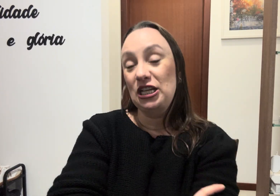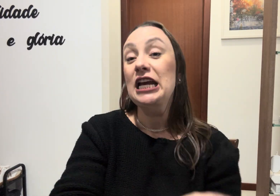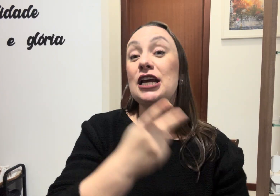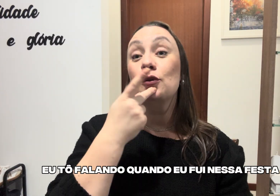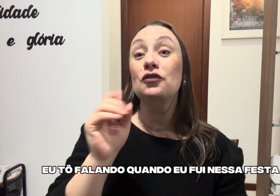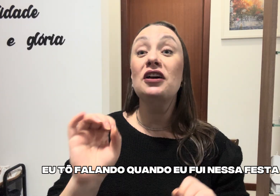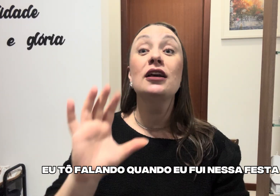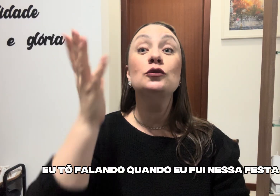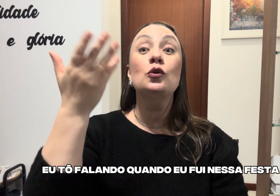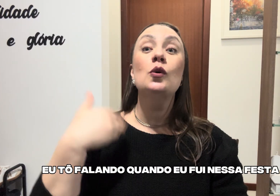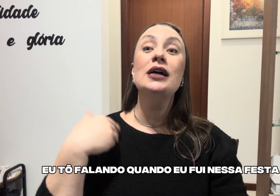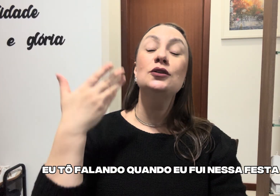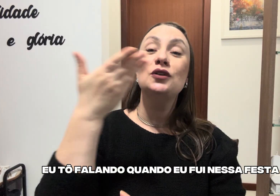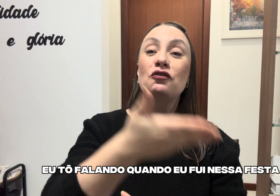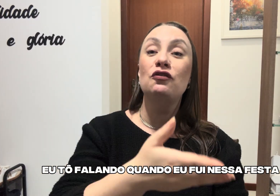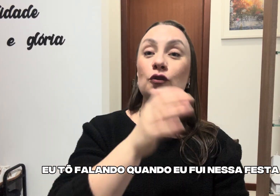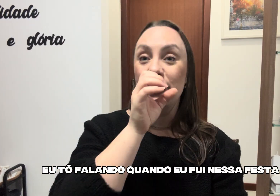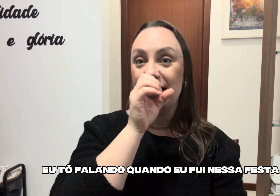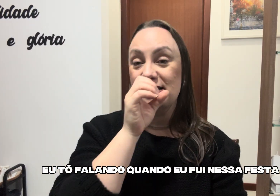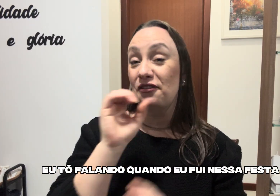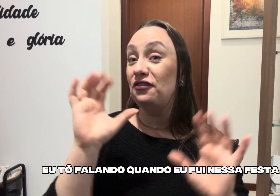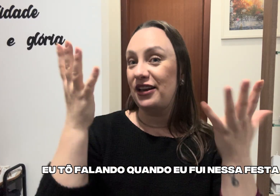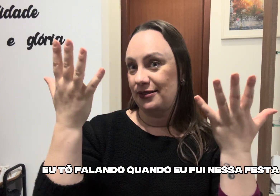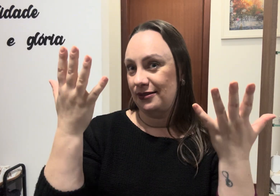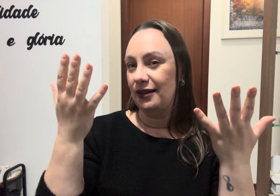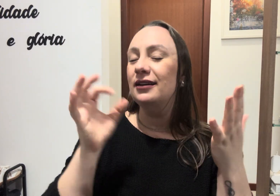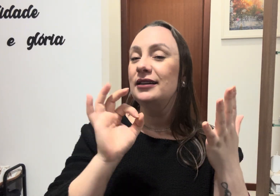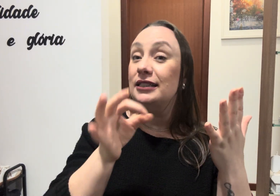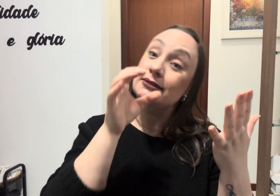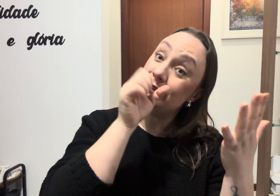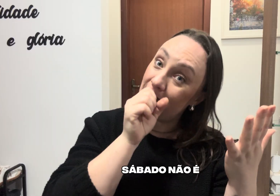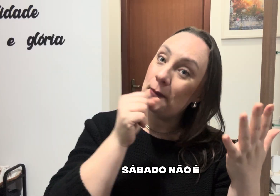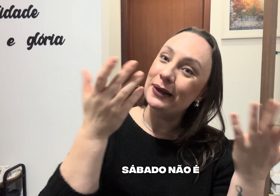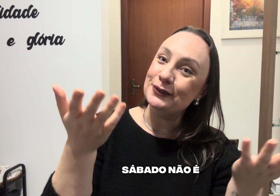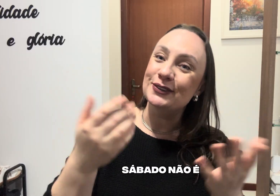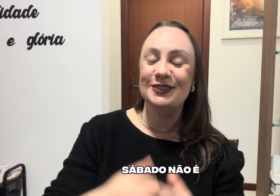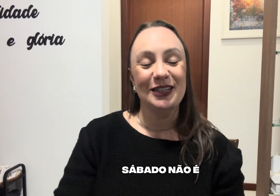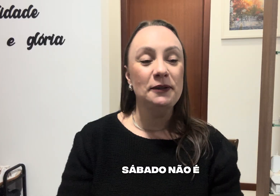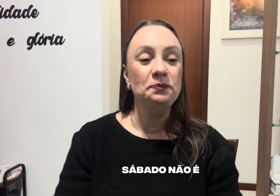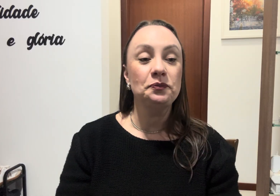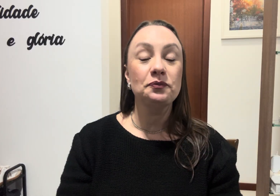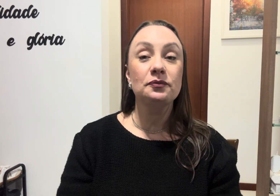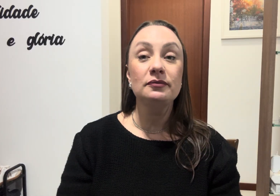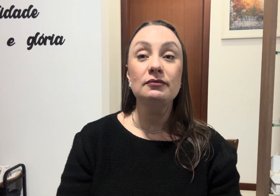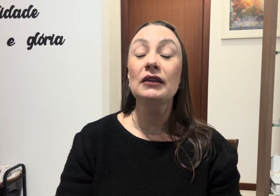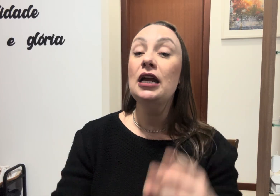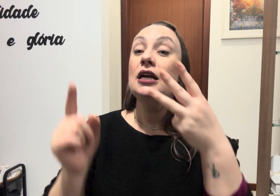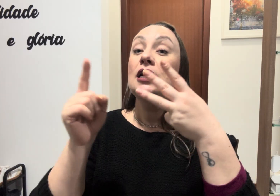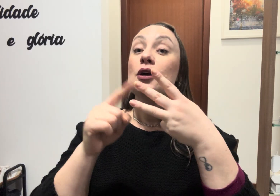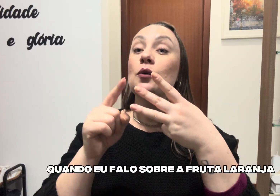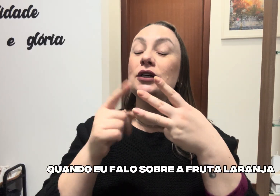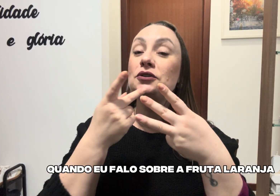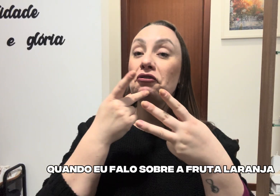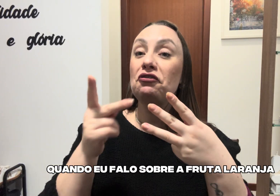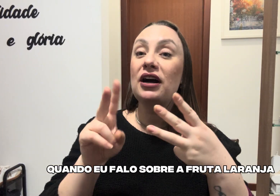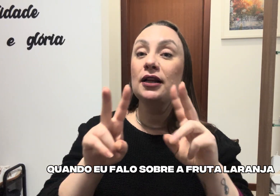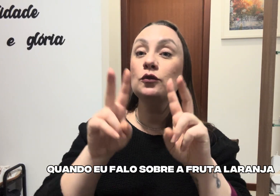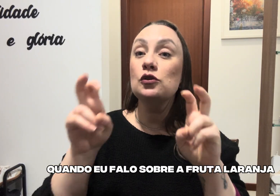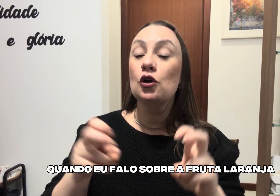temporalidade. Eu tô falando quando eu fui nessa festa. Sábado, não é? Quando eu falo sobre